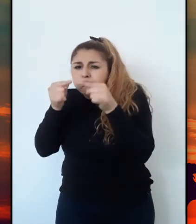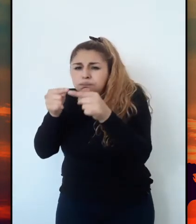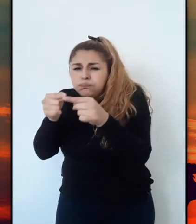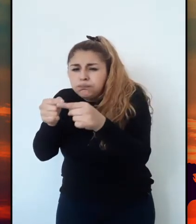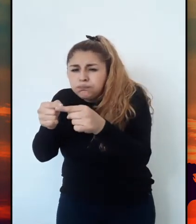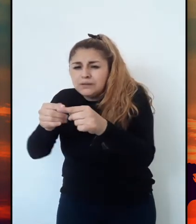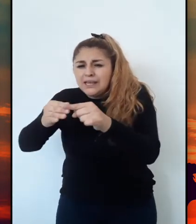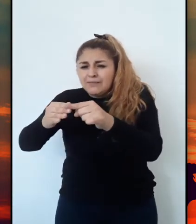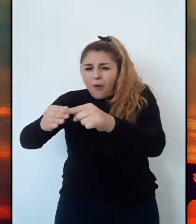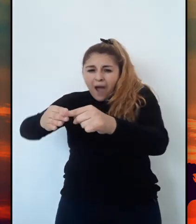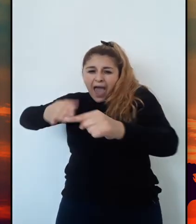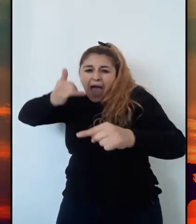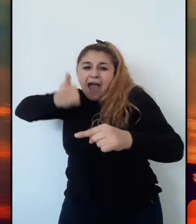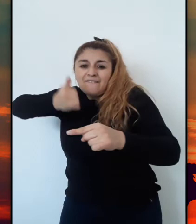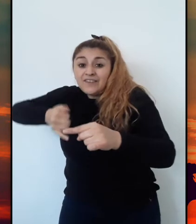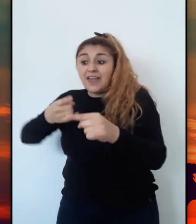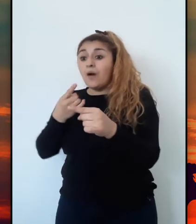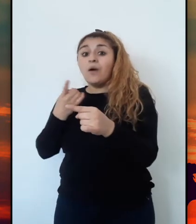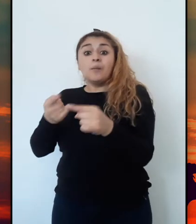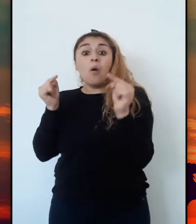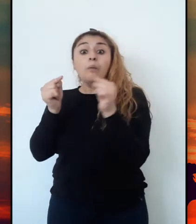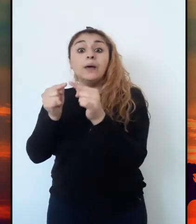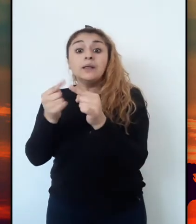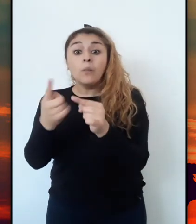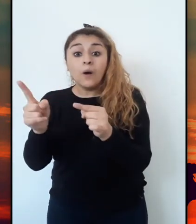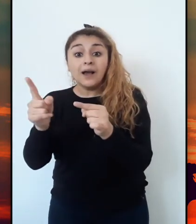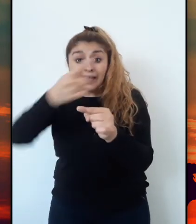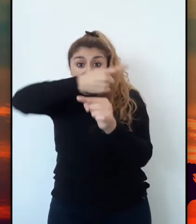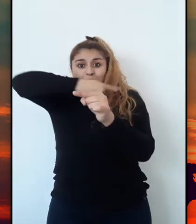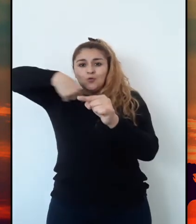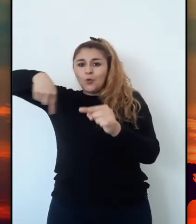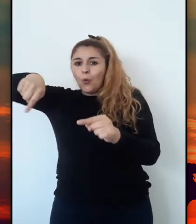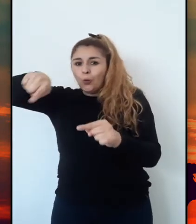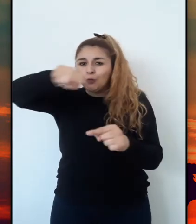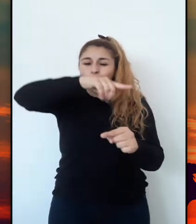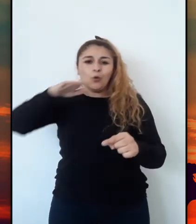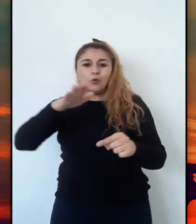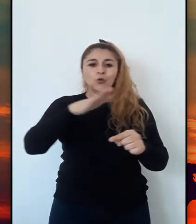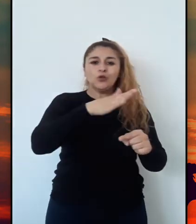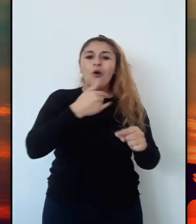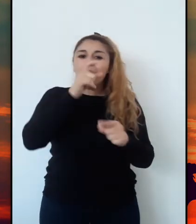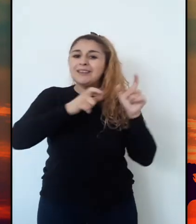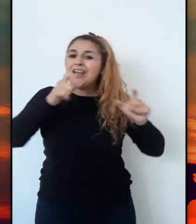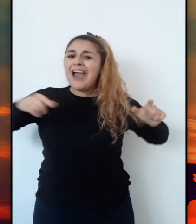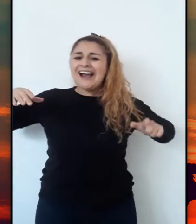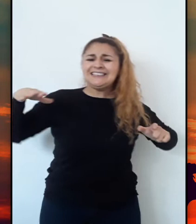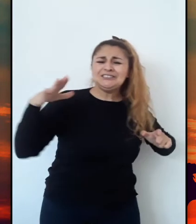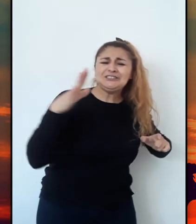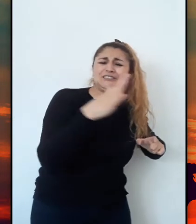ofreciendo gemidos, ruegos y súplicas con gran clamor y